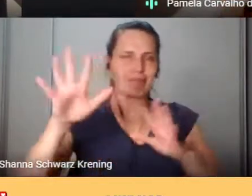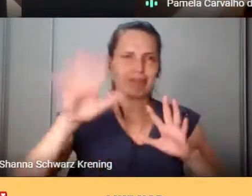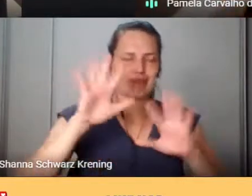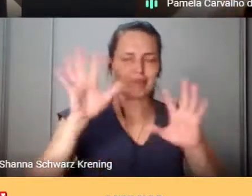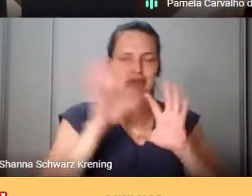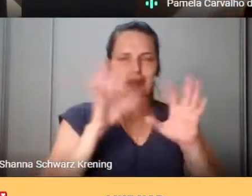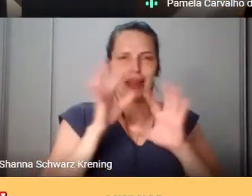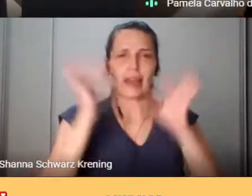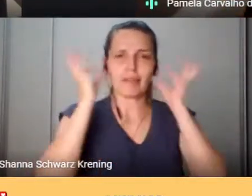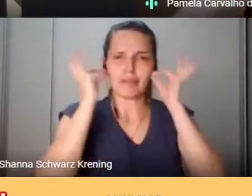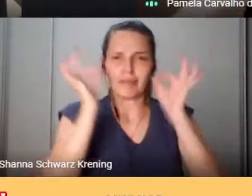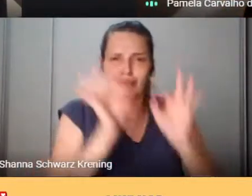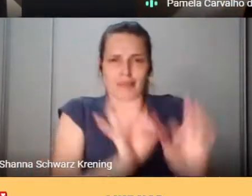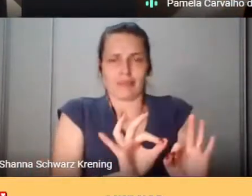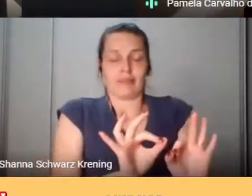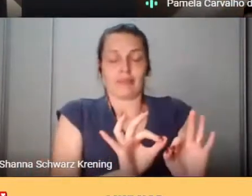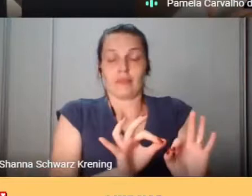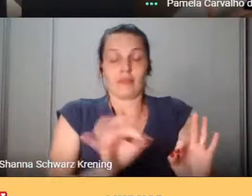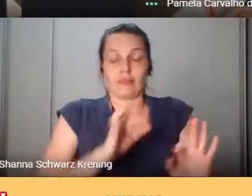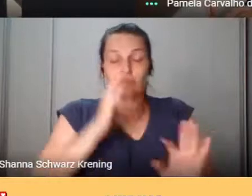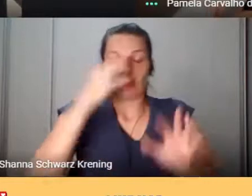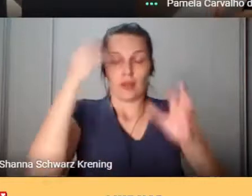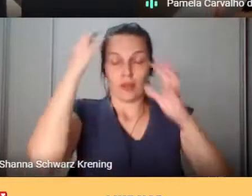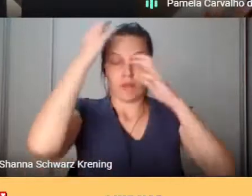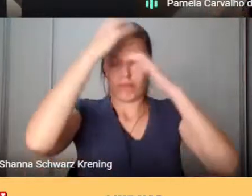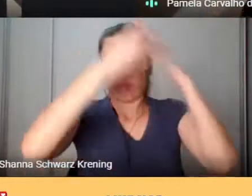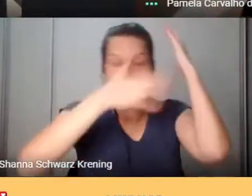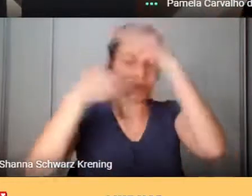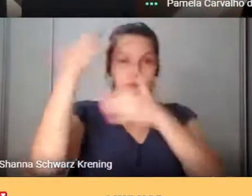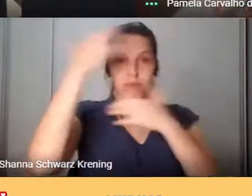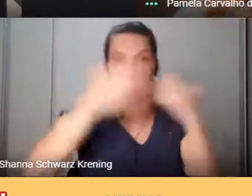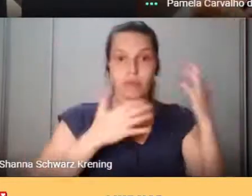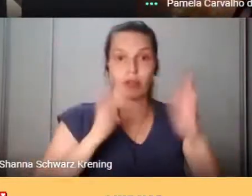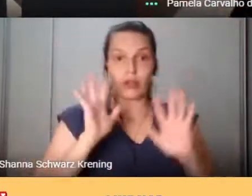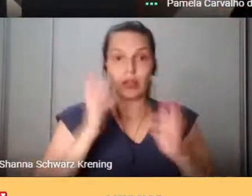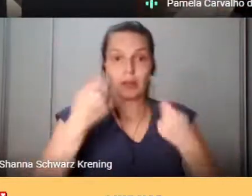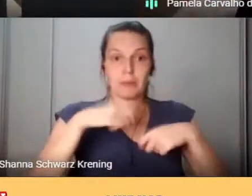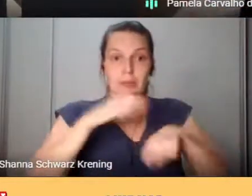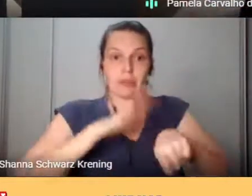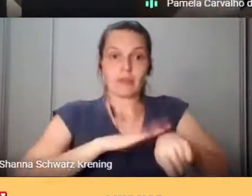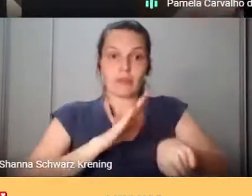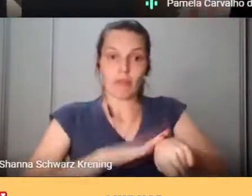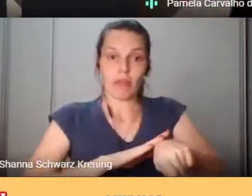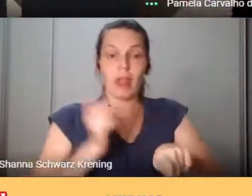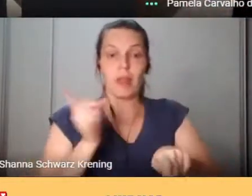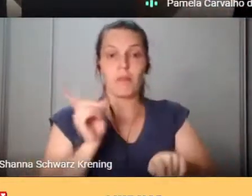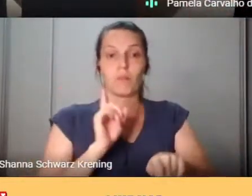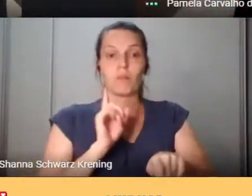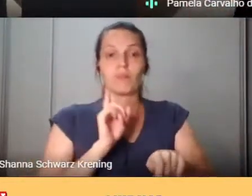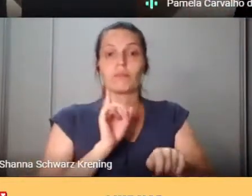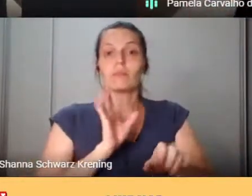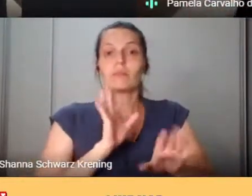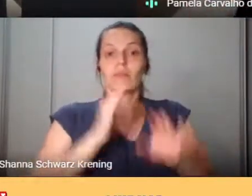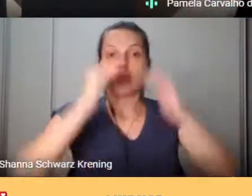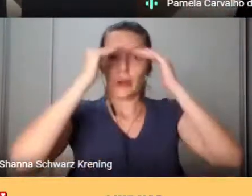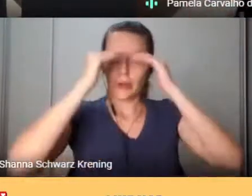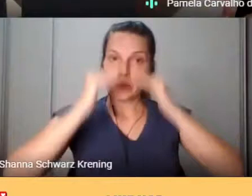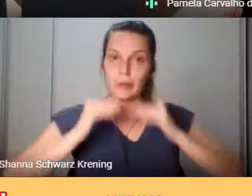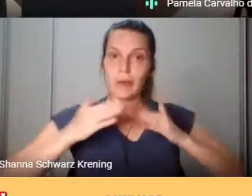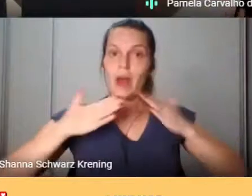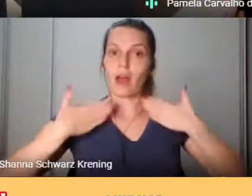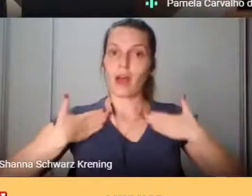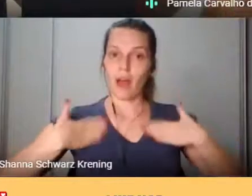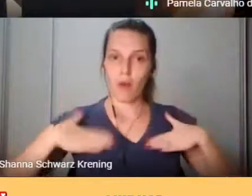ruído se assente, né, e eu possa me preparar para porque eu vou fazer depois,